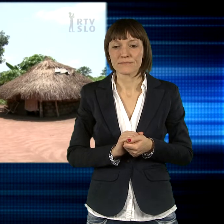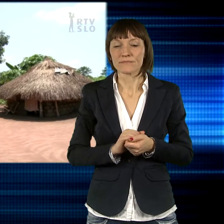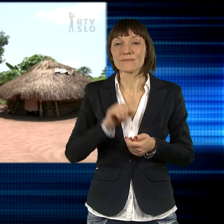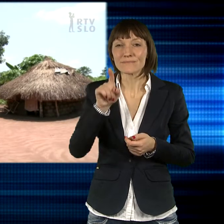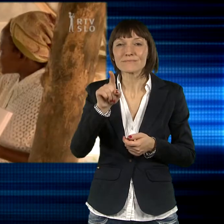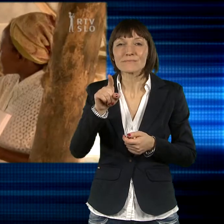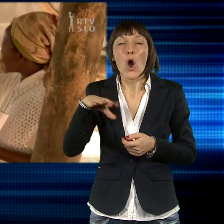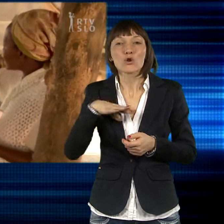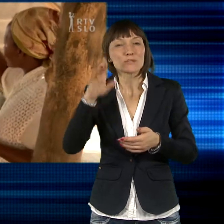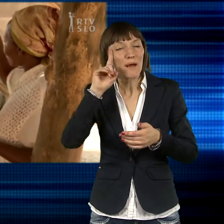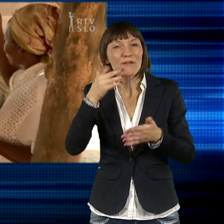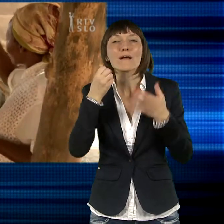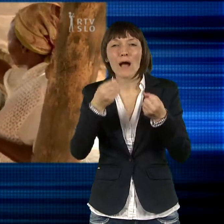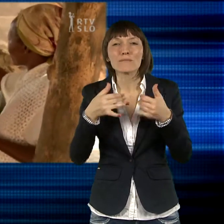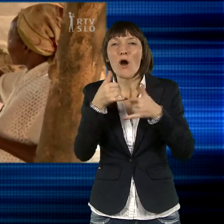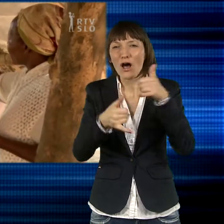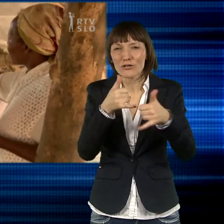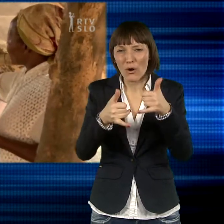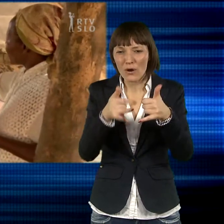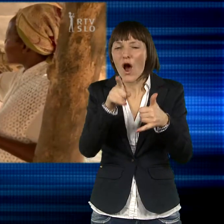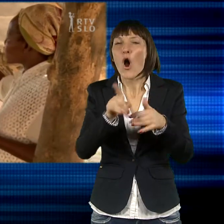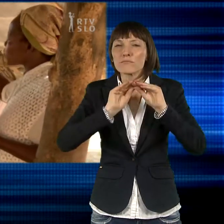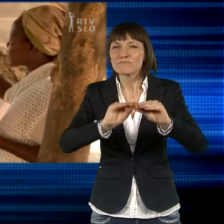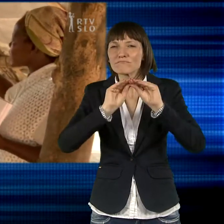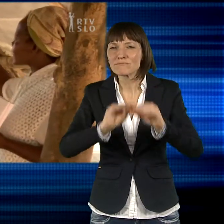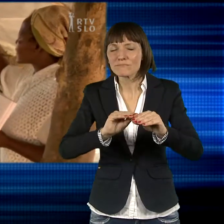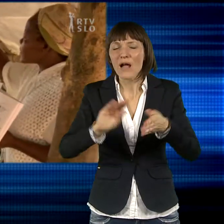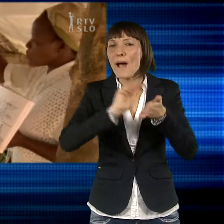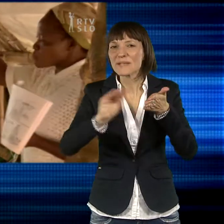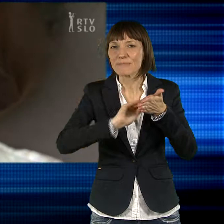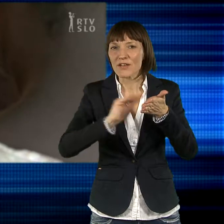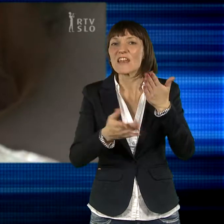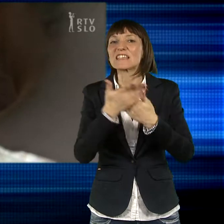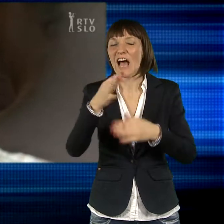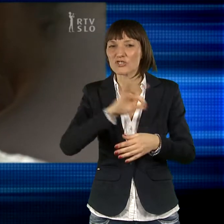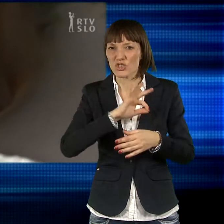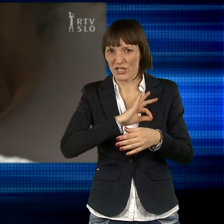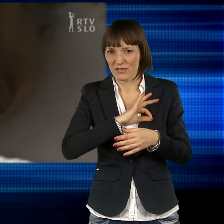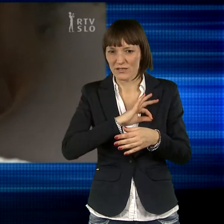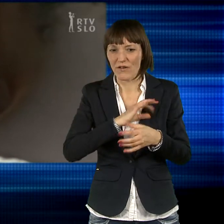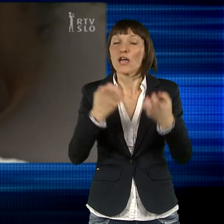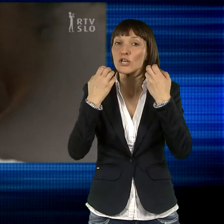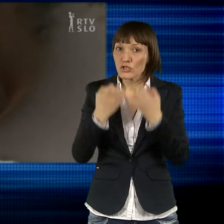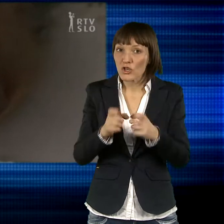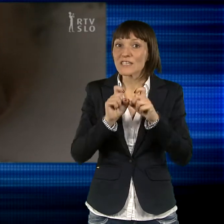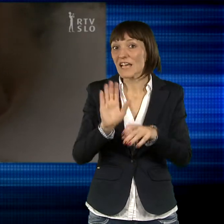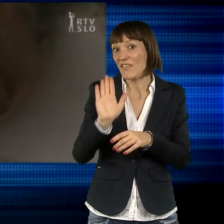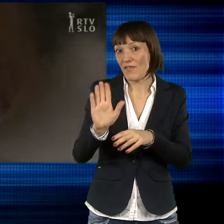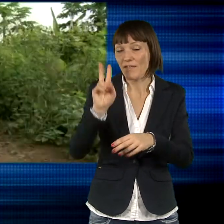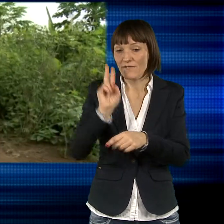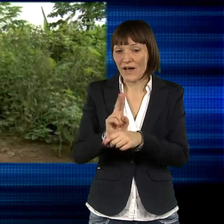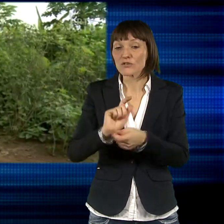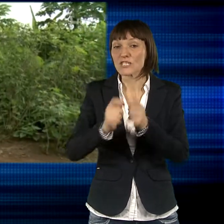Sestra Anželik ve, kam je namenjena. Na robu vasi Dungu vodi tečaj opismenjevanja za žrtve. Julie, ime je zaradi njene